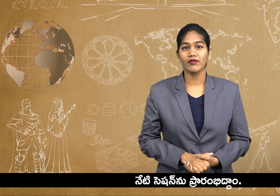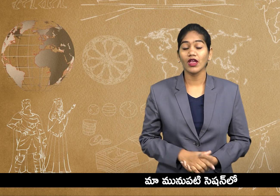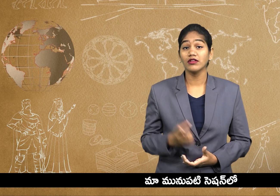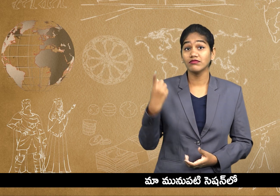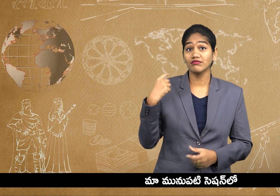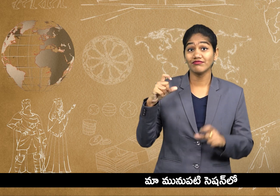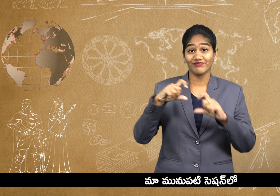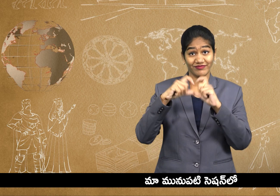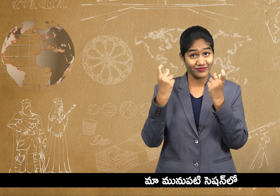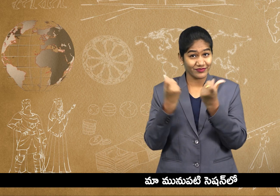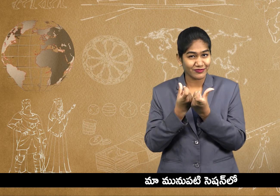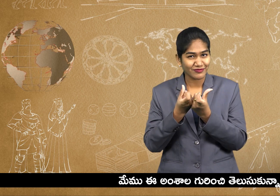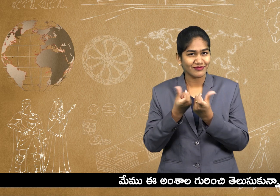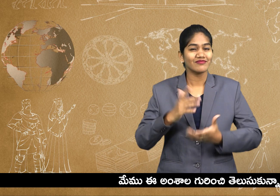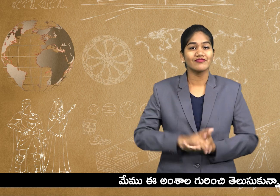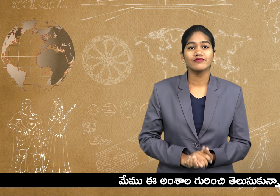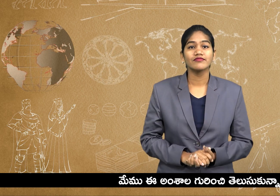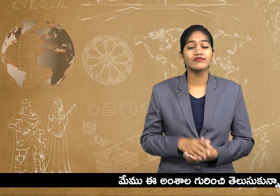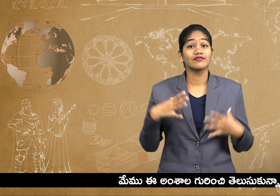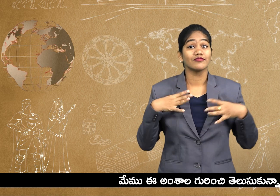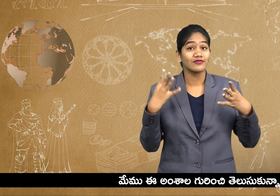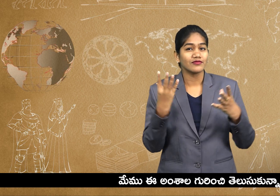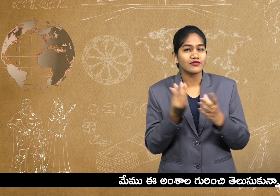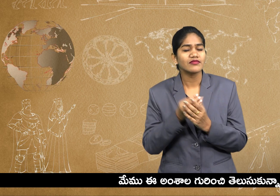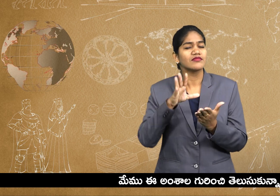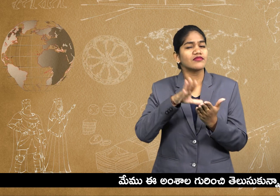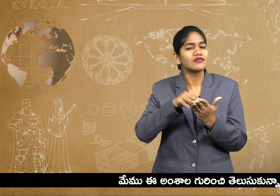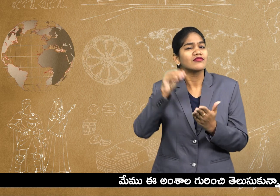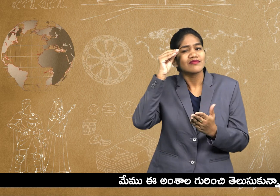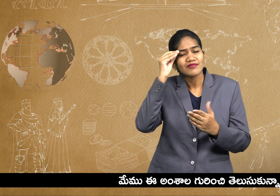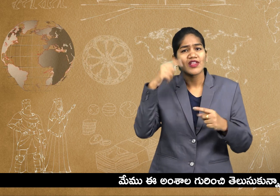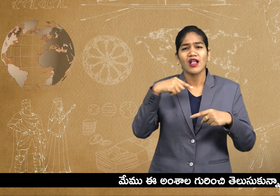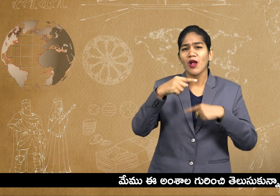మన మునుపటి సెషన్‌లో మనం కొన్ని అంశాల గురించి తెలుసుకున్నాం. అవేంటంటే